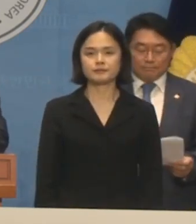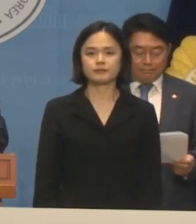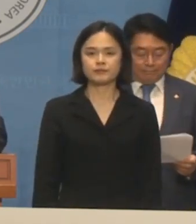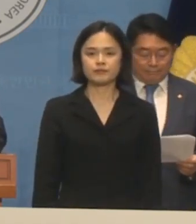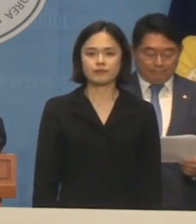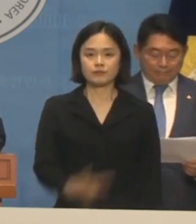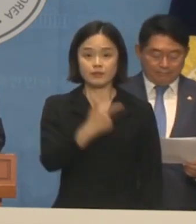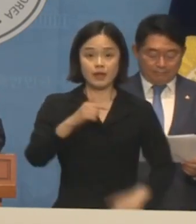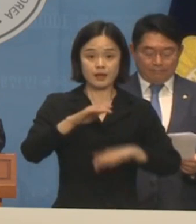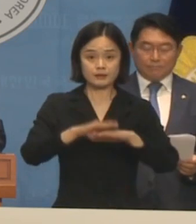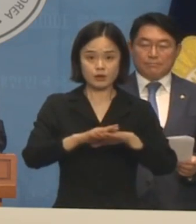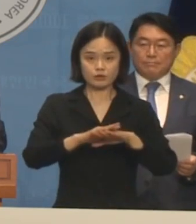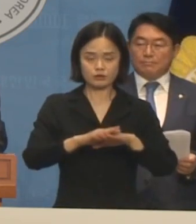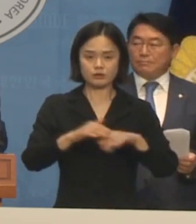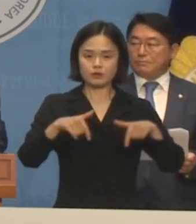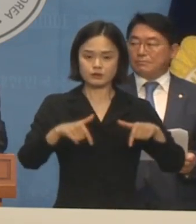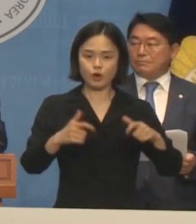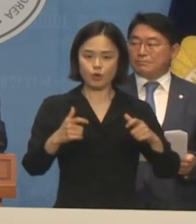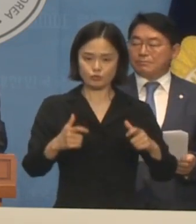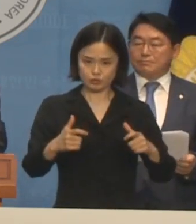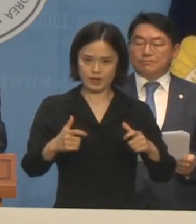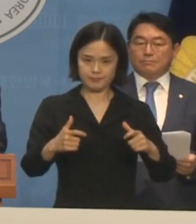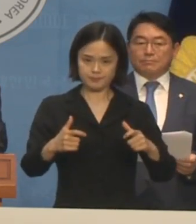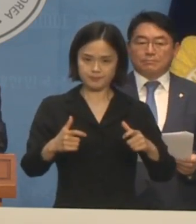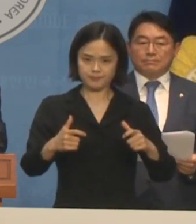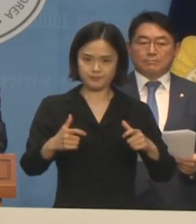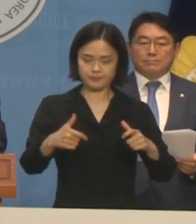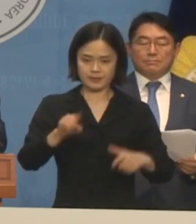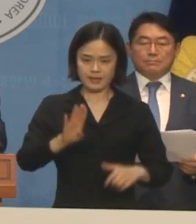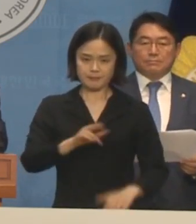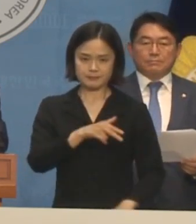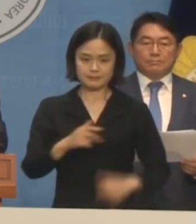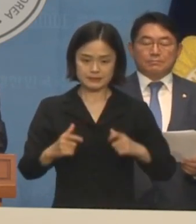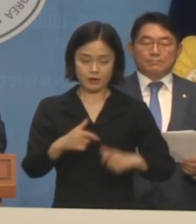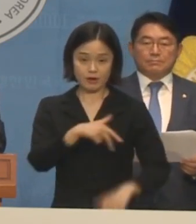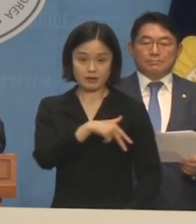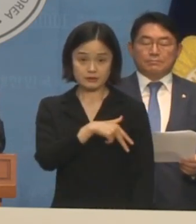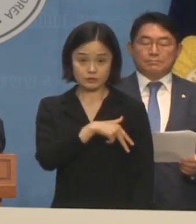대전 서구 갑적 출신 국회의원 장종태 위원입니다.